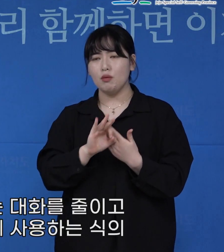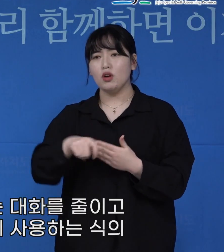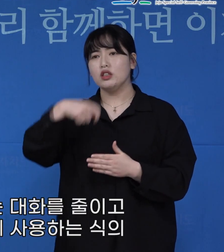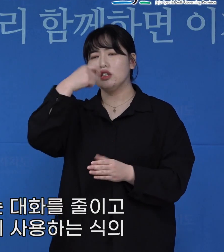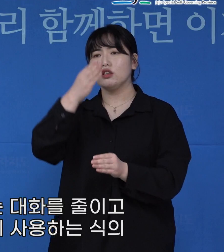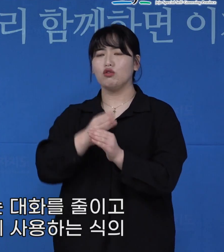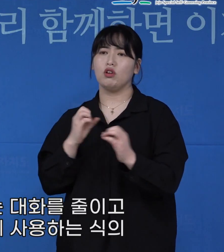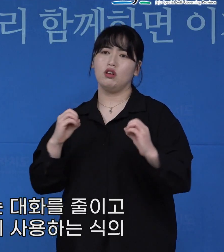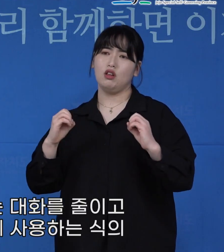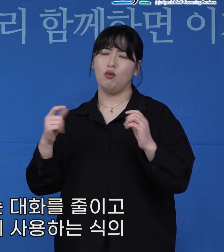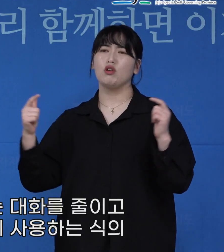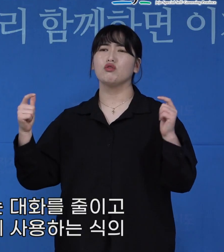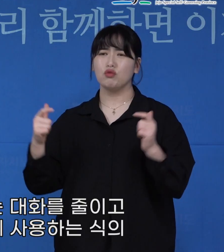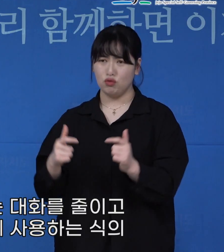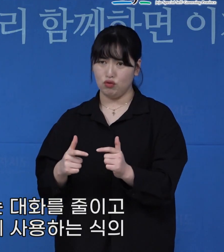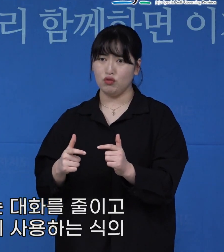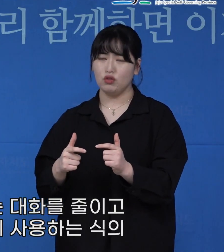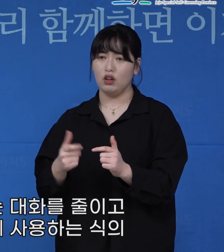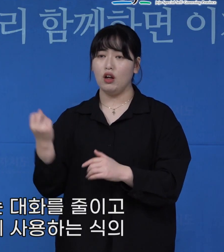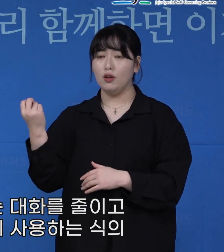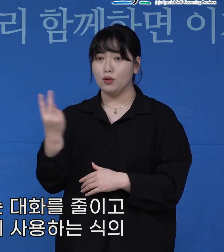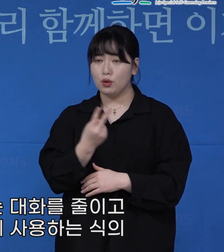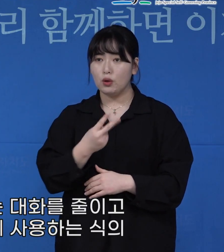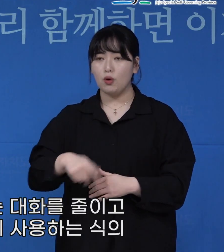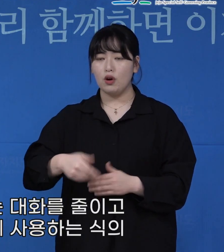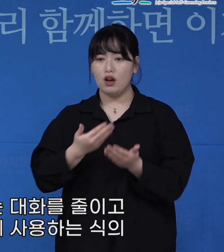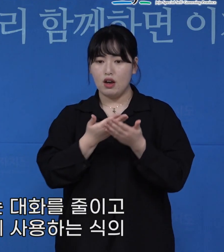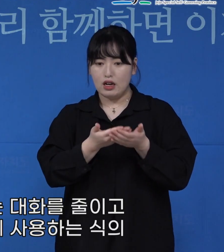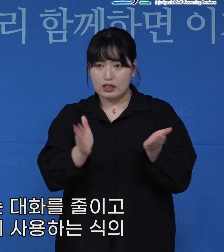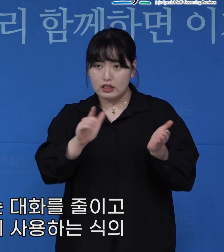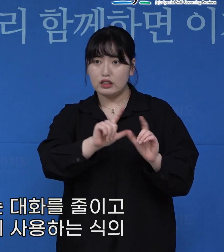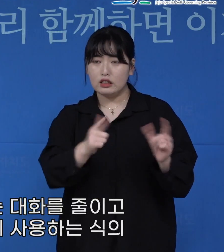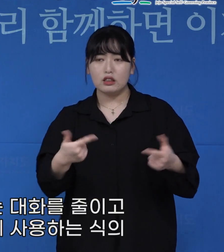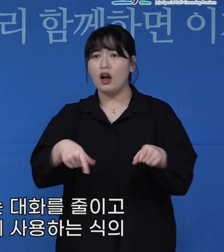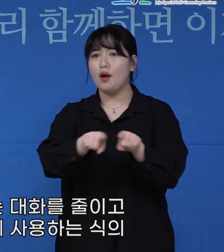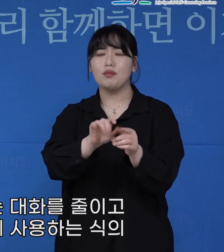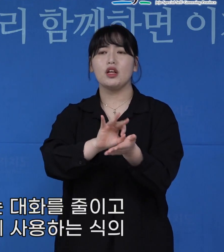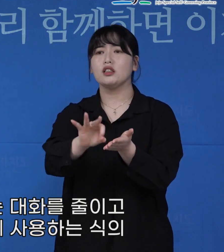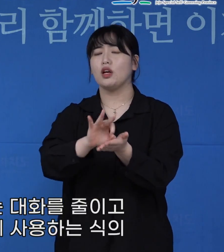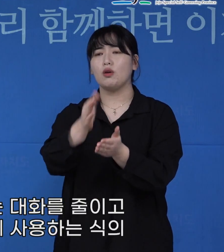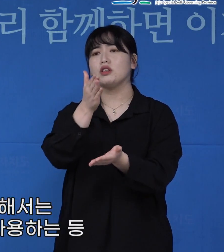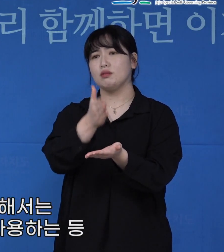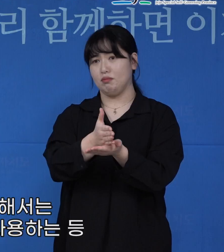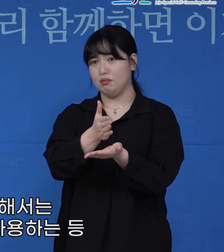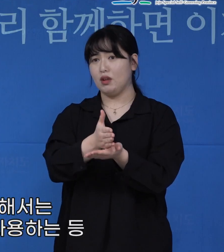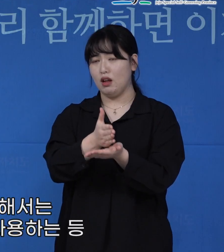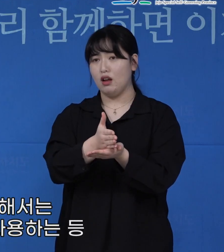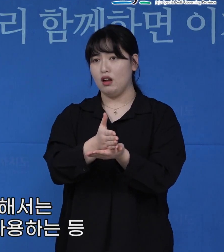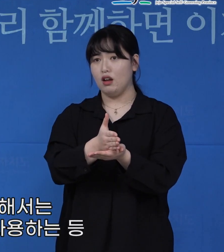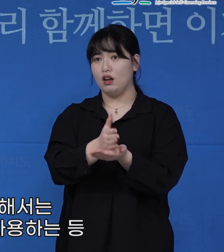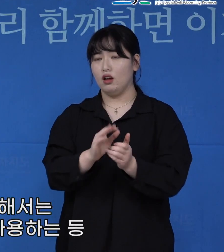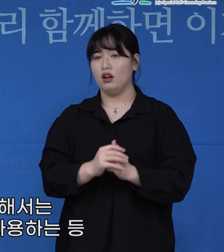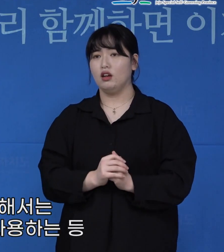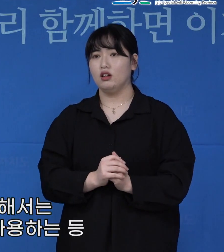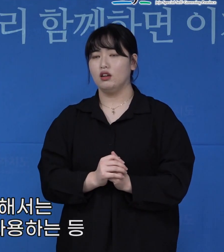중에는 대화를 줄이고, 그리고 식기를 함께 사용하는 식의